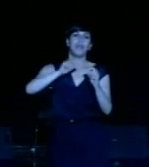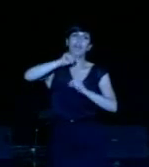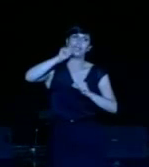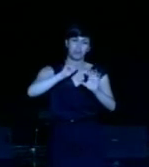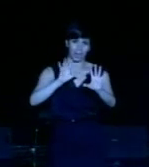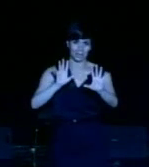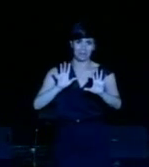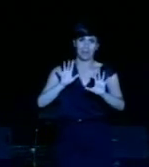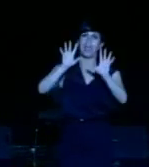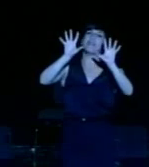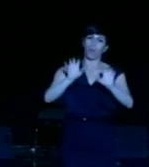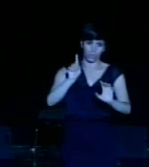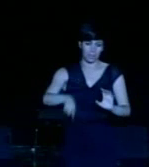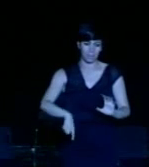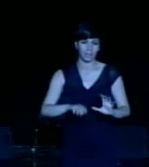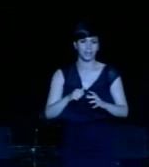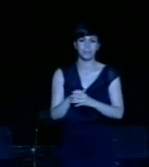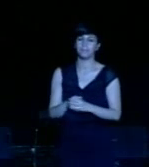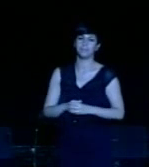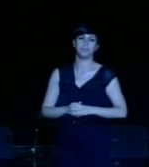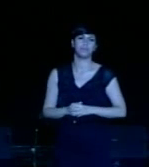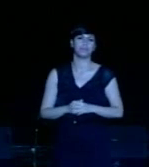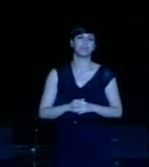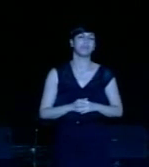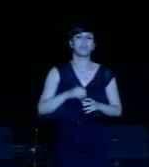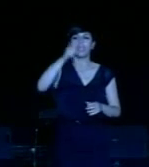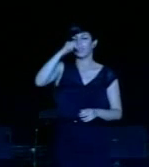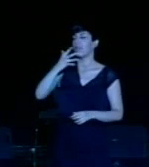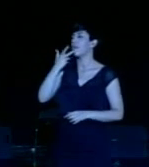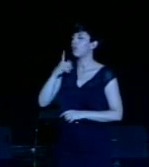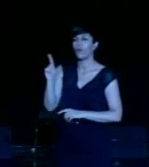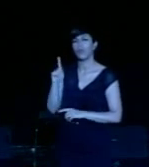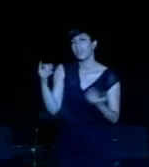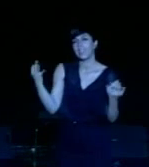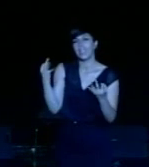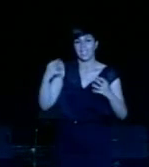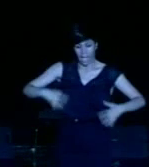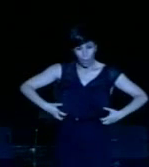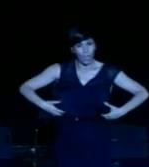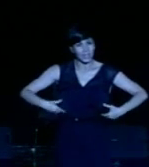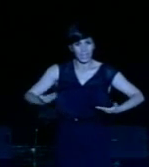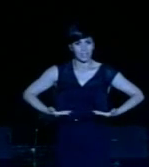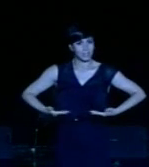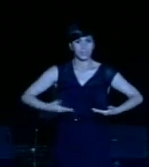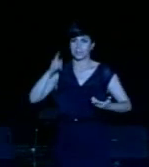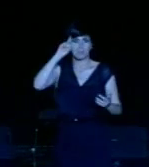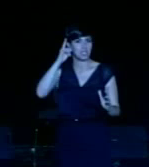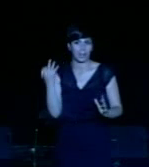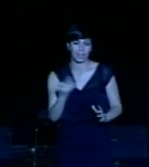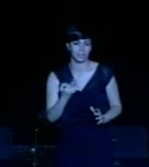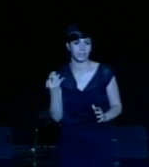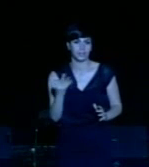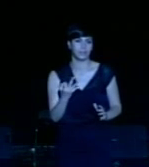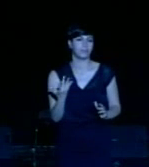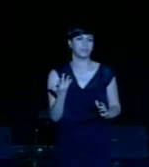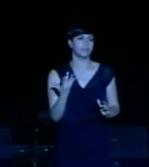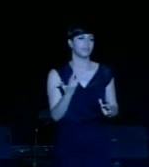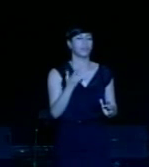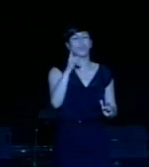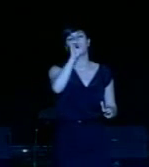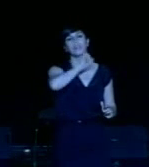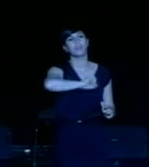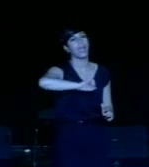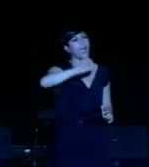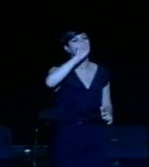de altura y de culo también. No conocen lo que es las agujetas, de verdad que no. Y además, cómo